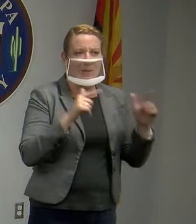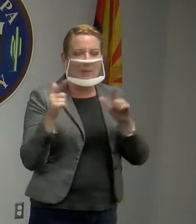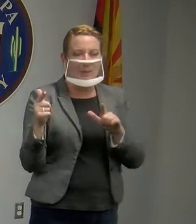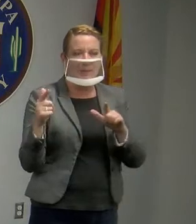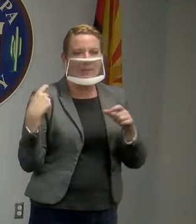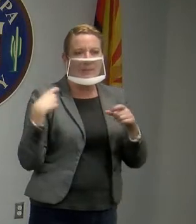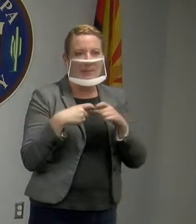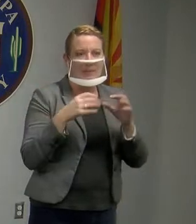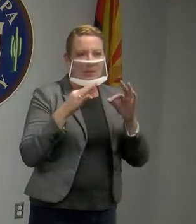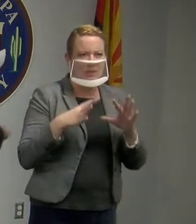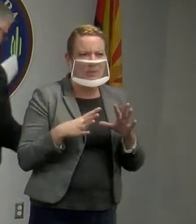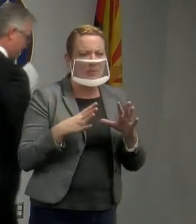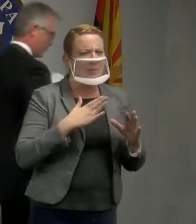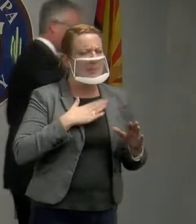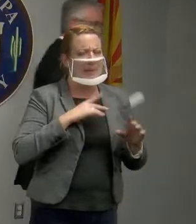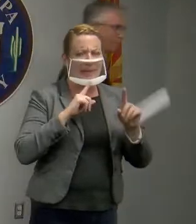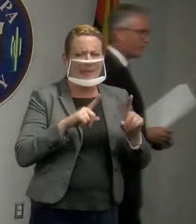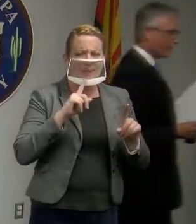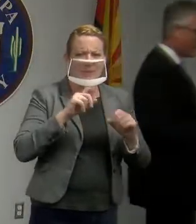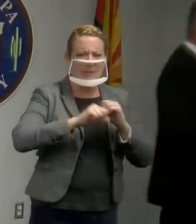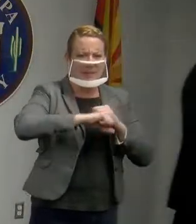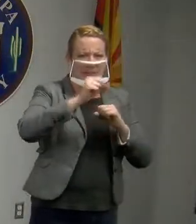Joanna.